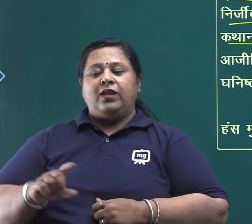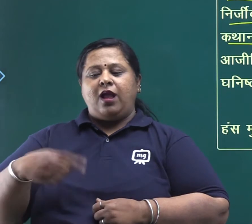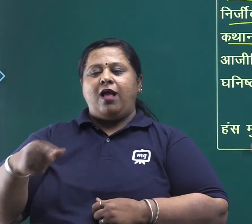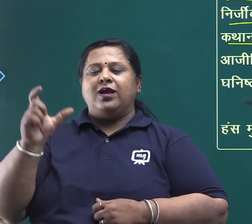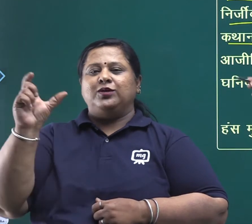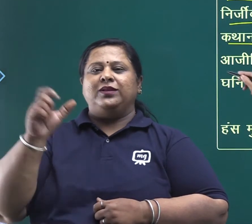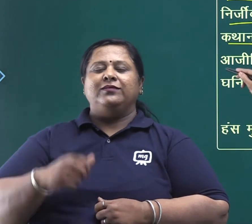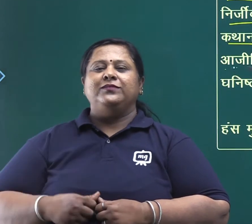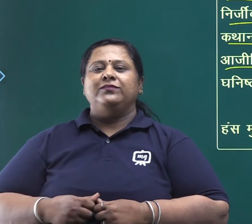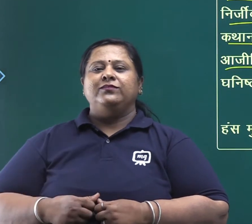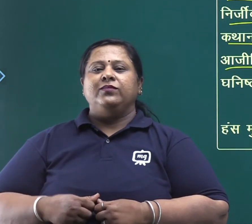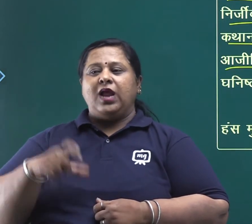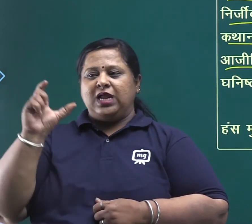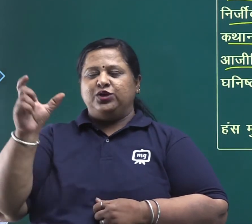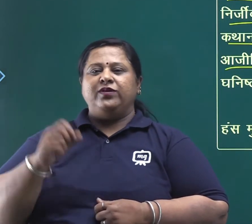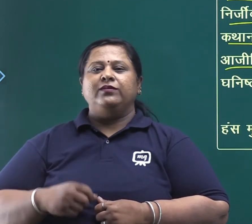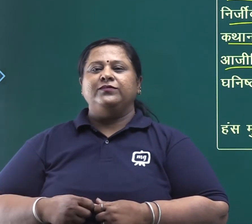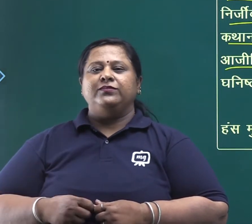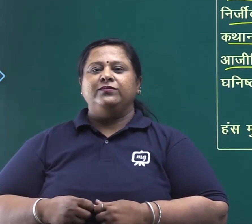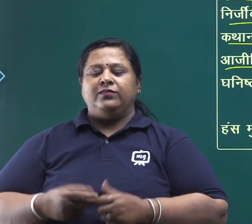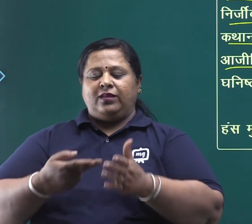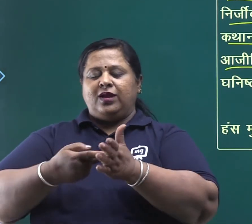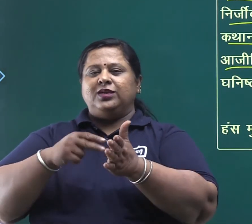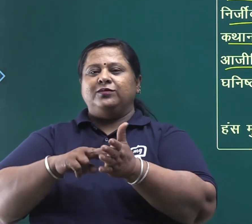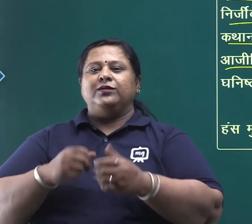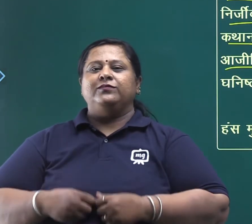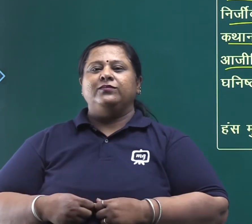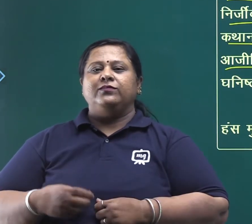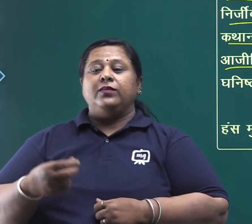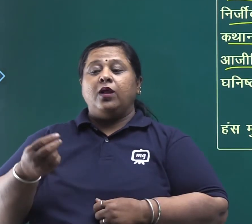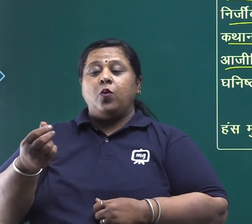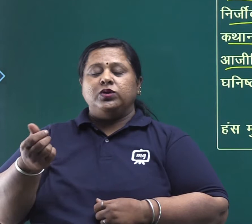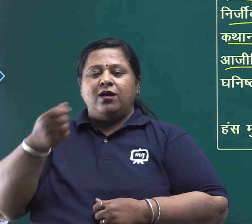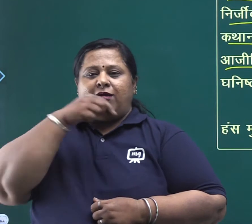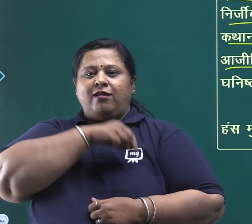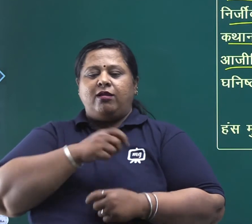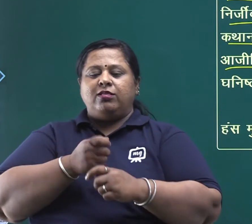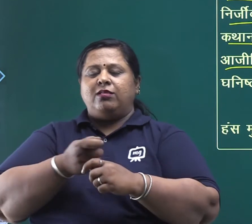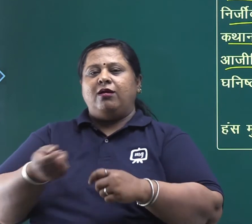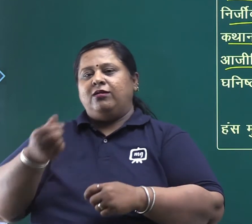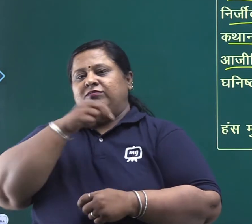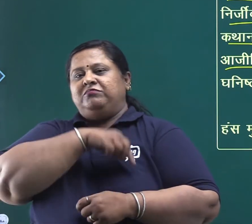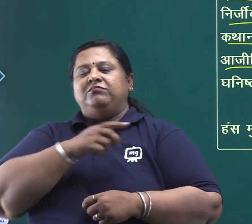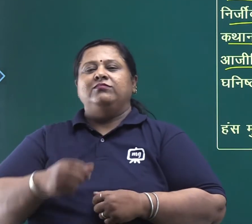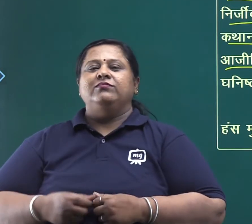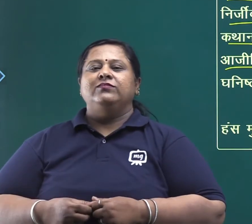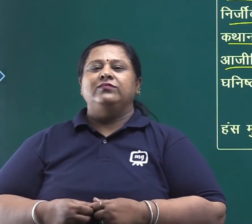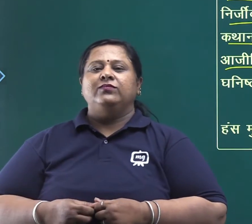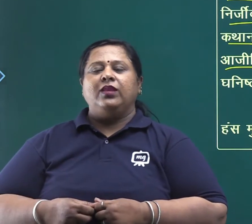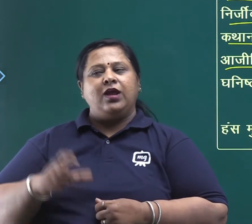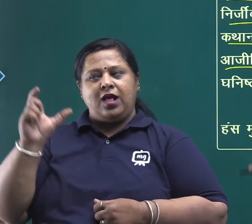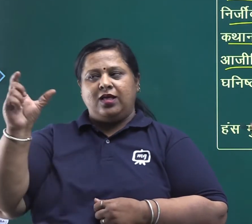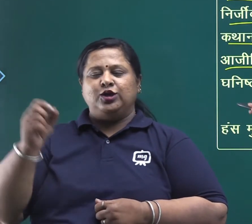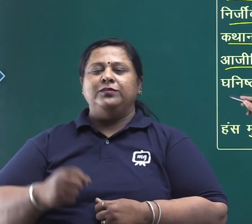अगला शब्द है आजीविका, अर्थ होगा रोजगार, धंधा।